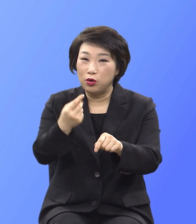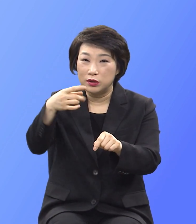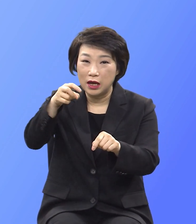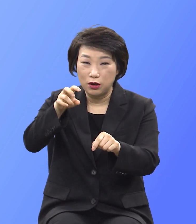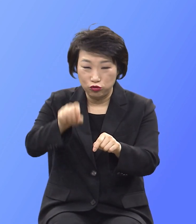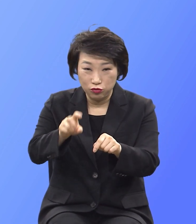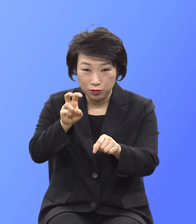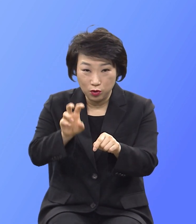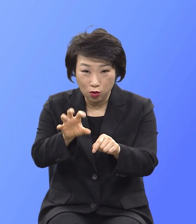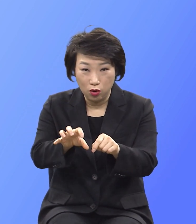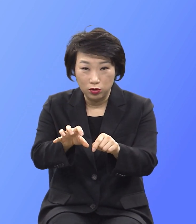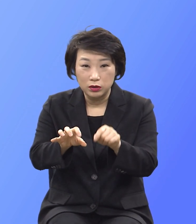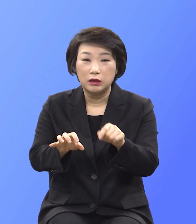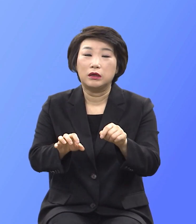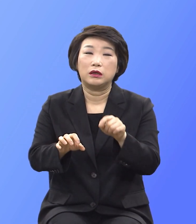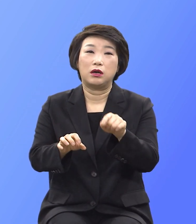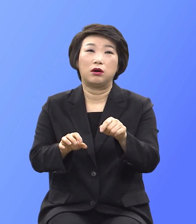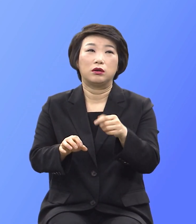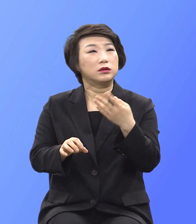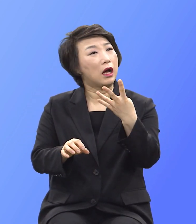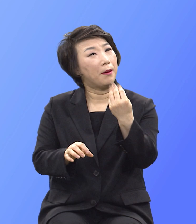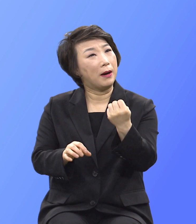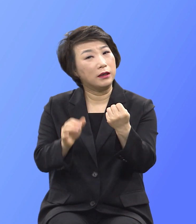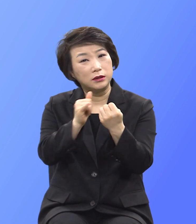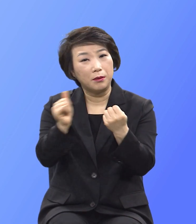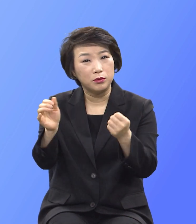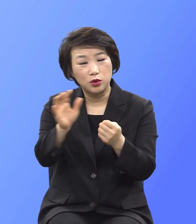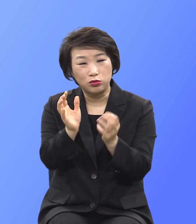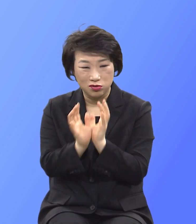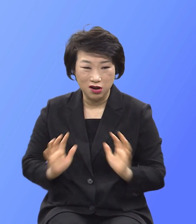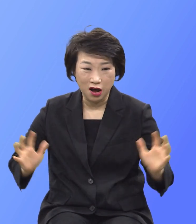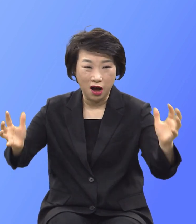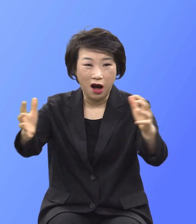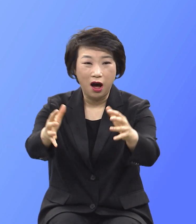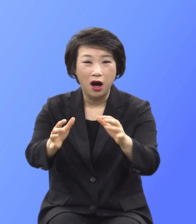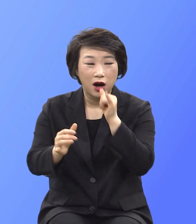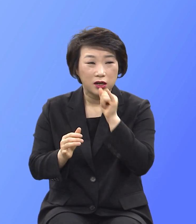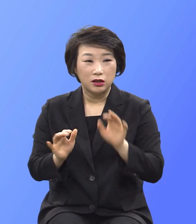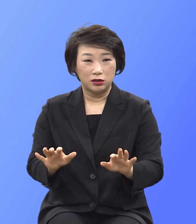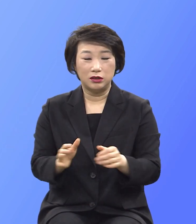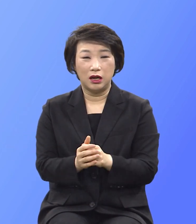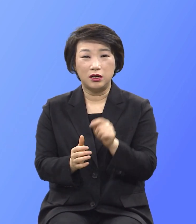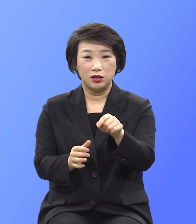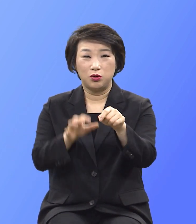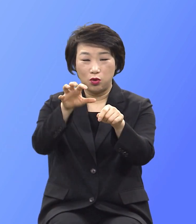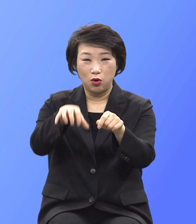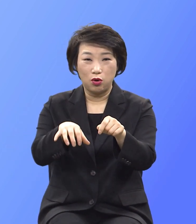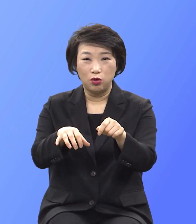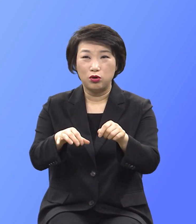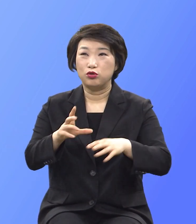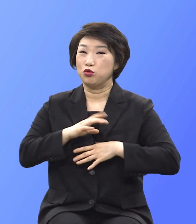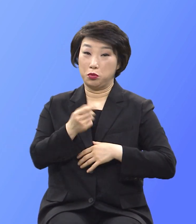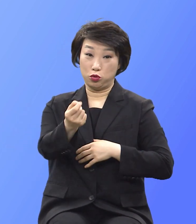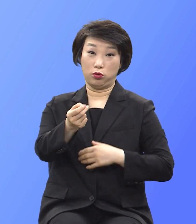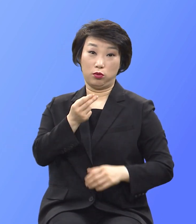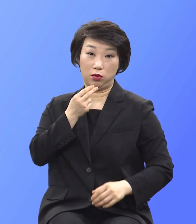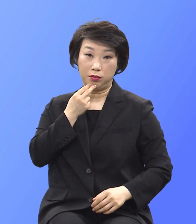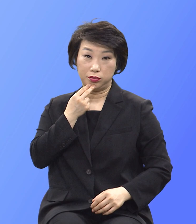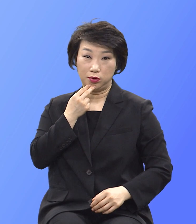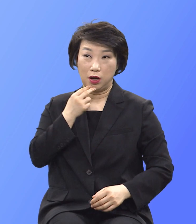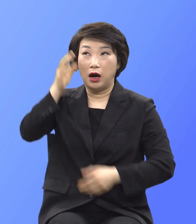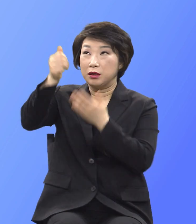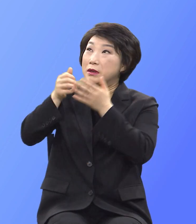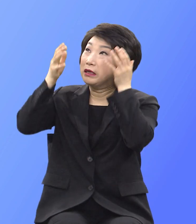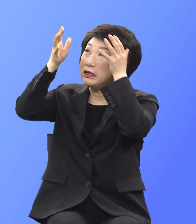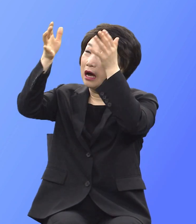4만석 정도 되는 곳인데 꽉 찬 사람들 앞에서 두려움 하나도 없이